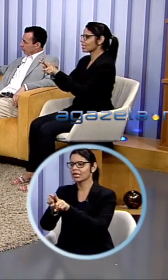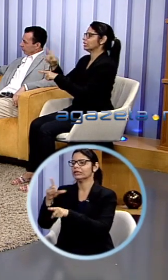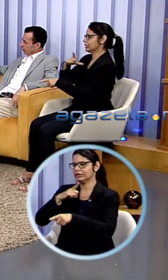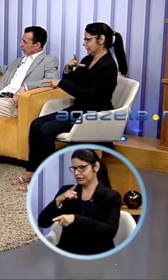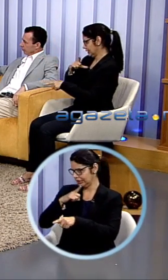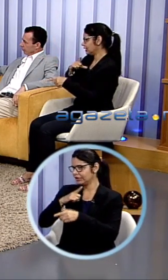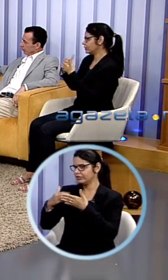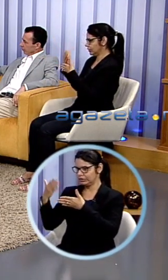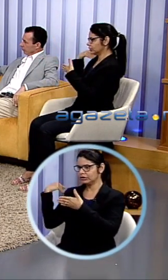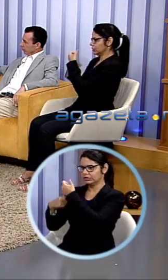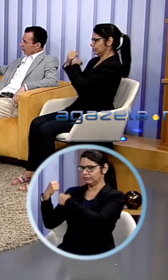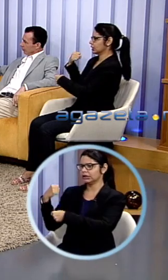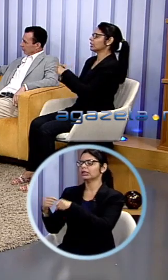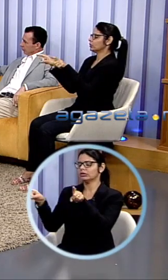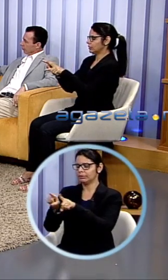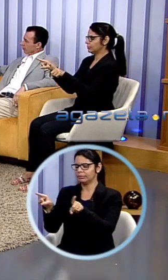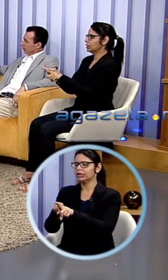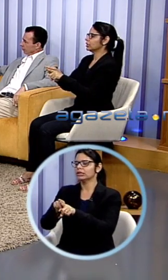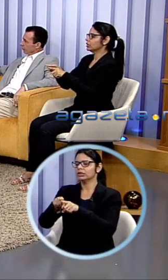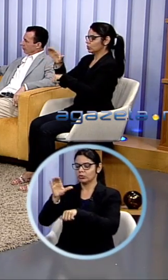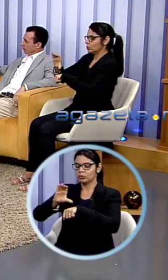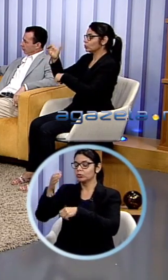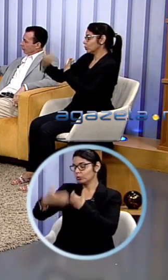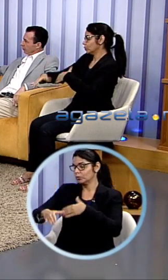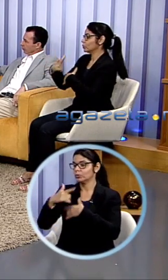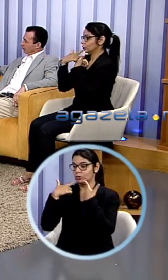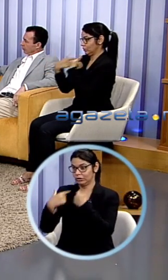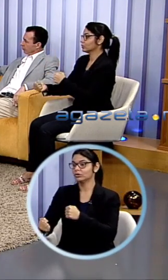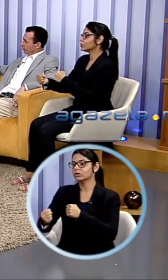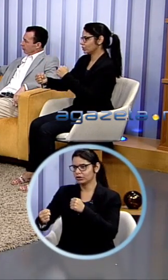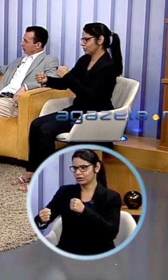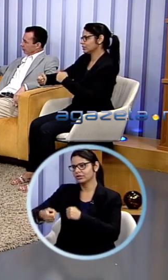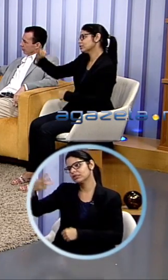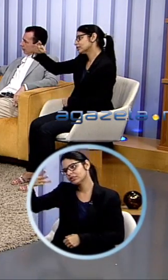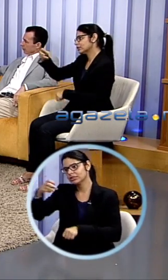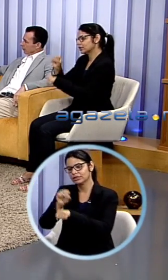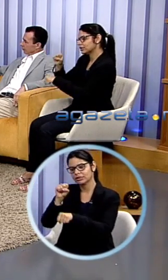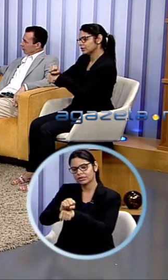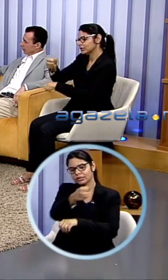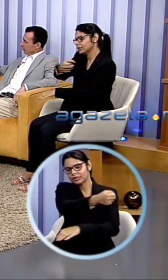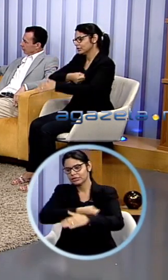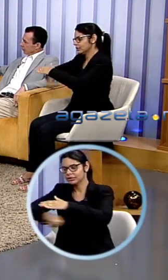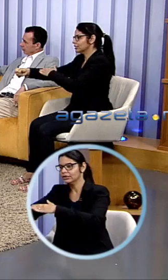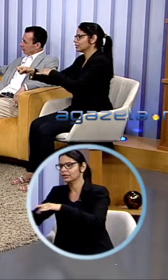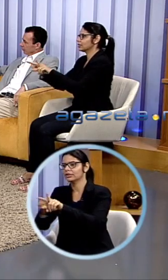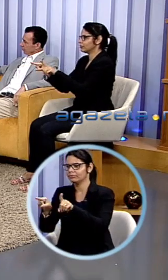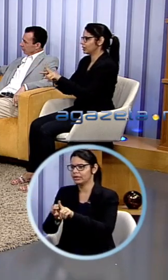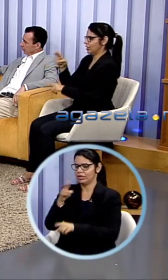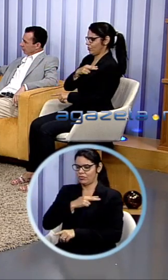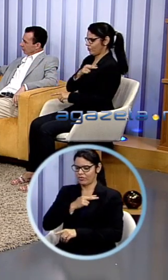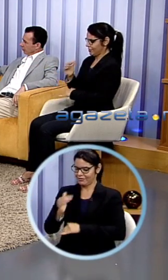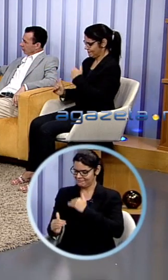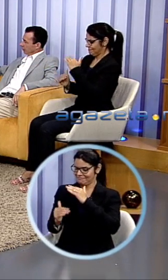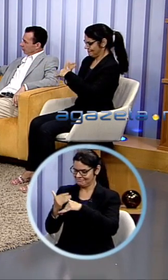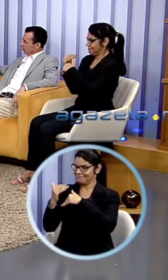linguística surda e nós tivemos também um surdo que foi aprovado tirou o terceiro lugar está esperando ser chamado a universidade tá dando e a gente tem